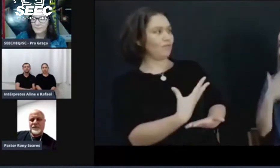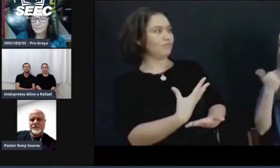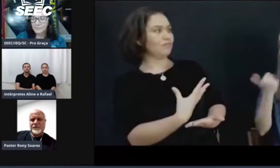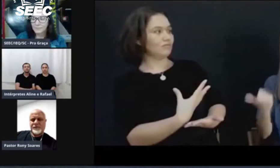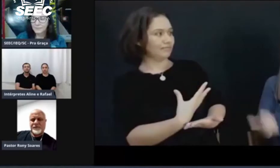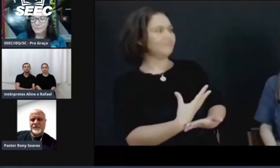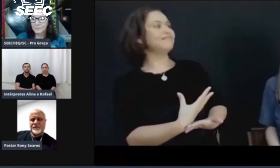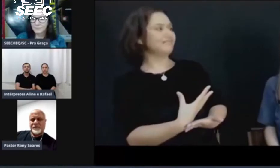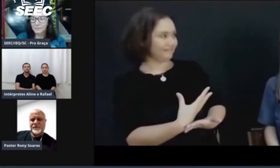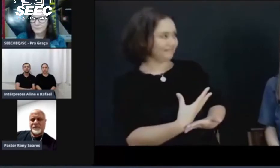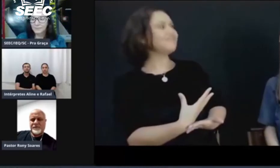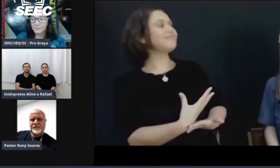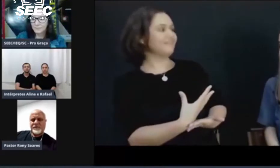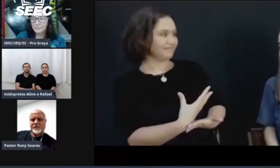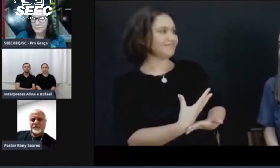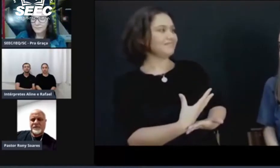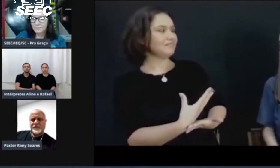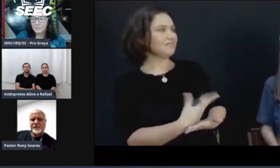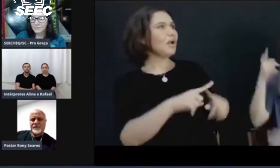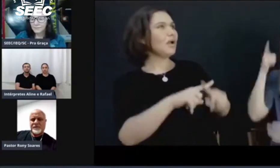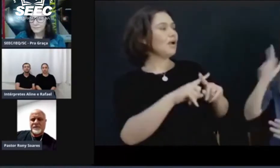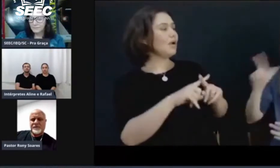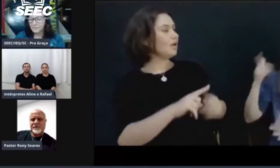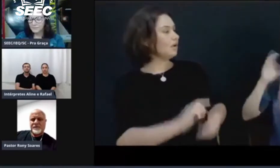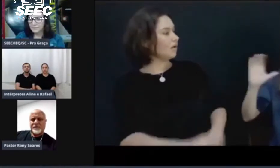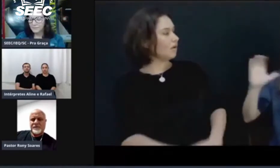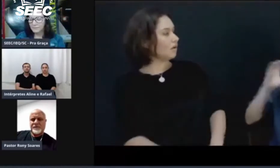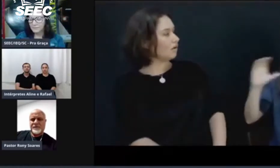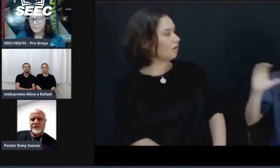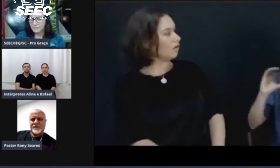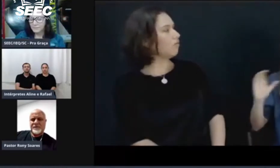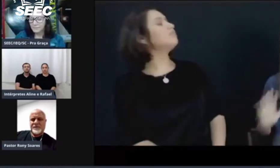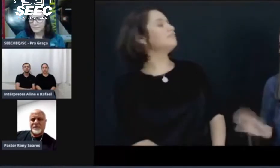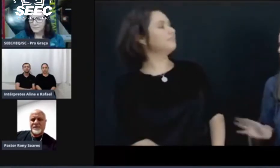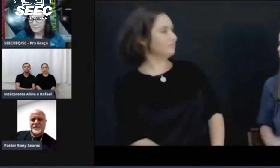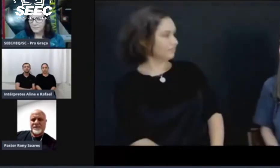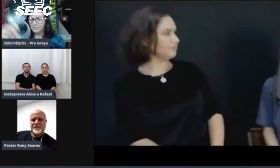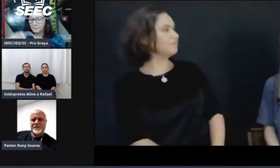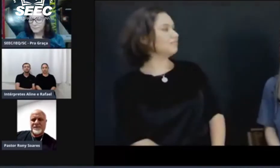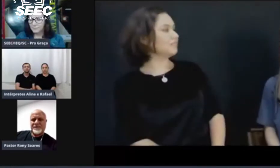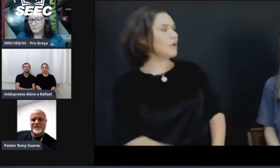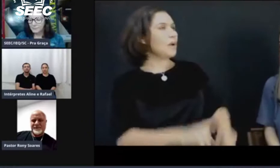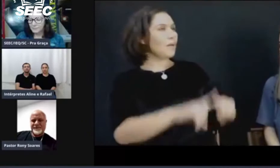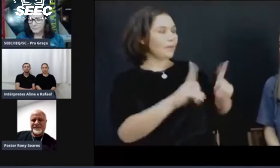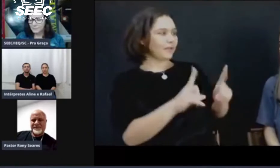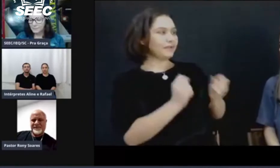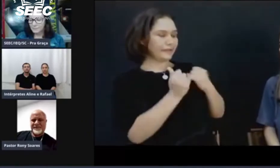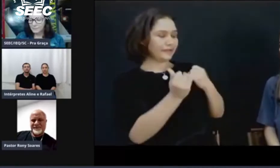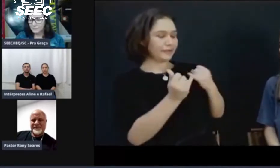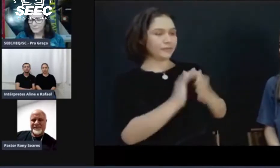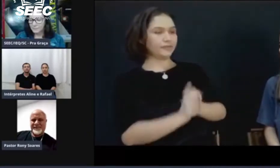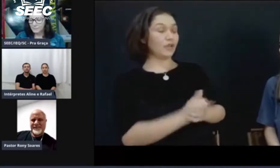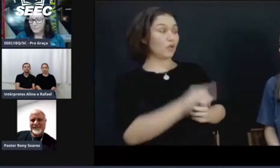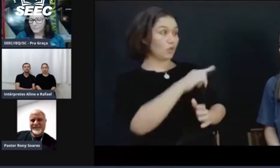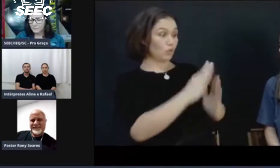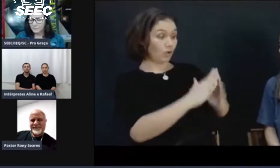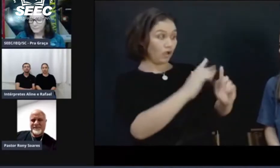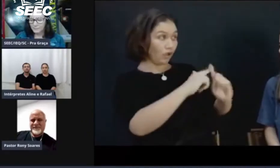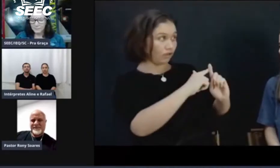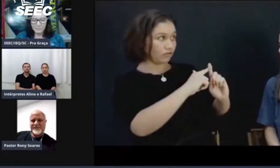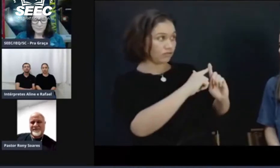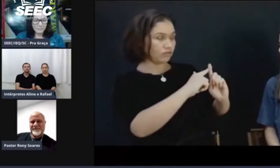oralização. Mas com o intérprete eu entendo muito bem. Com o intérprete, isso. Com o intérprete eu consigo entender, consigo ter